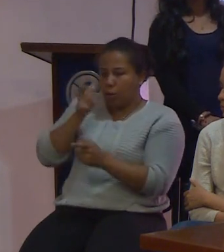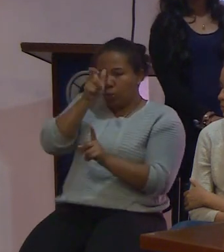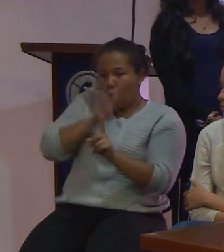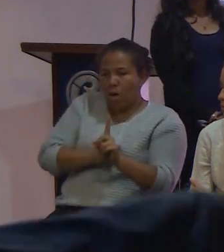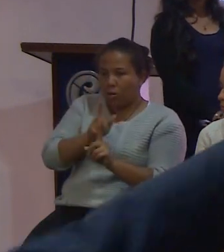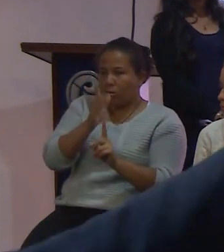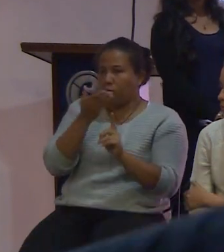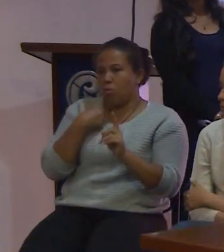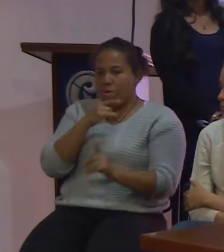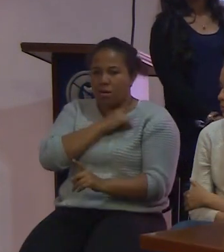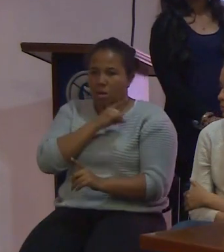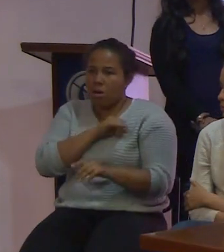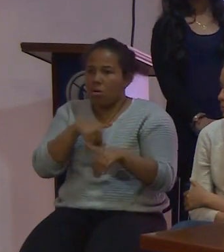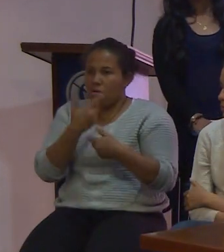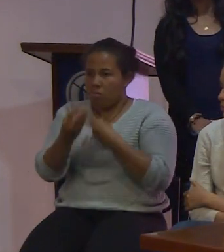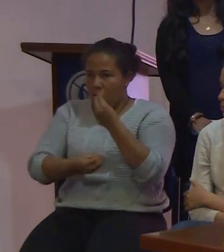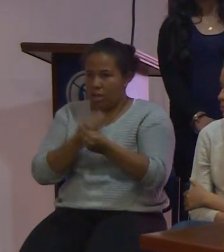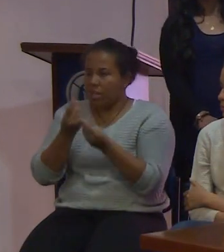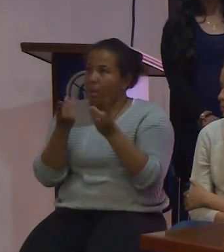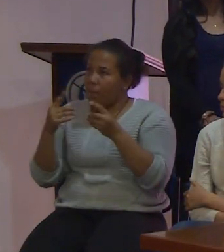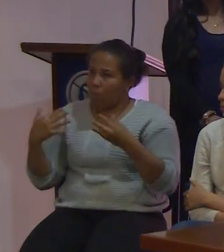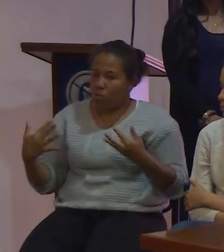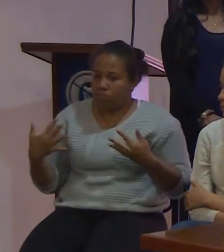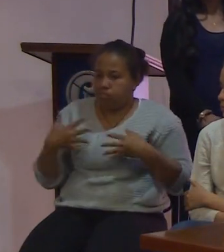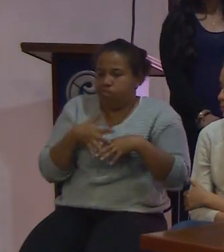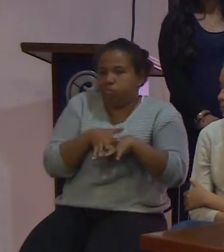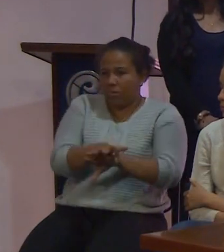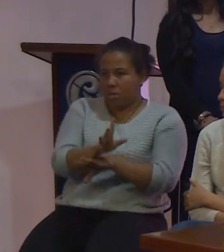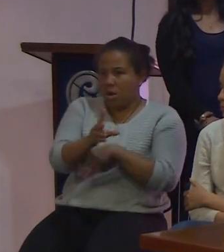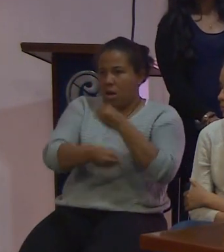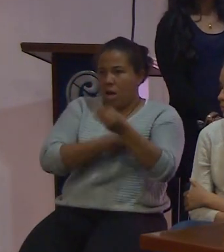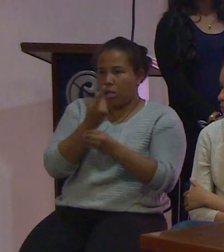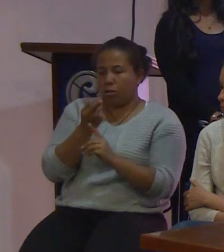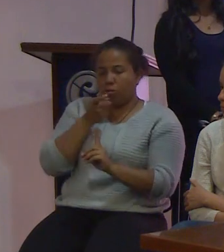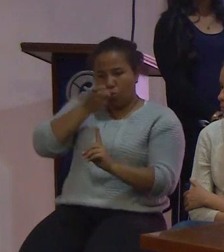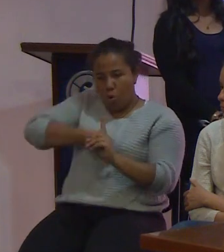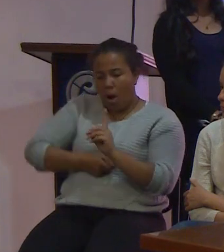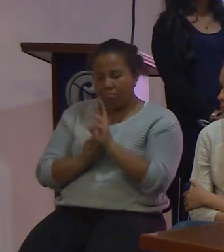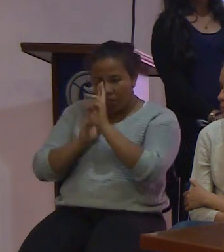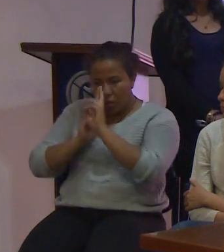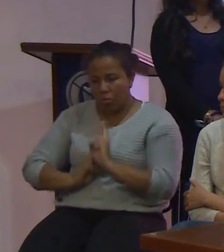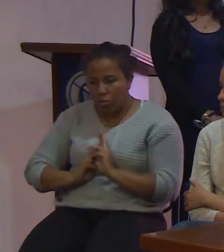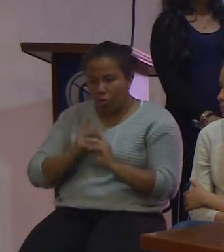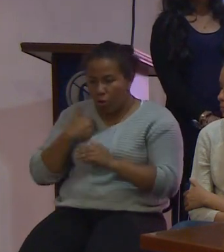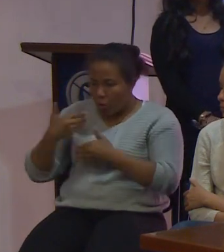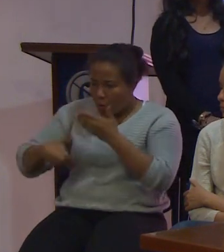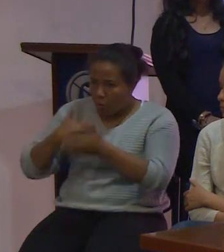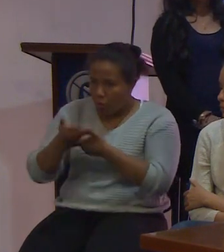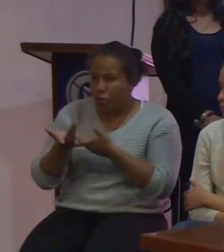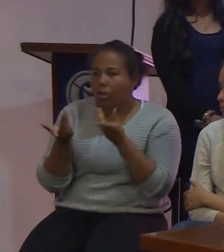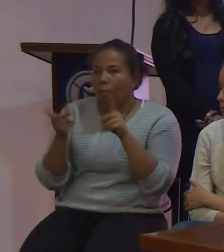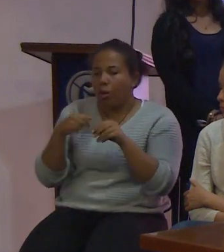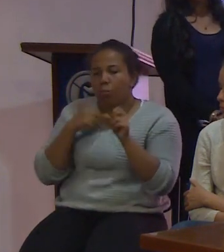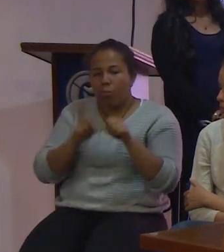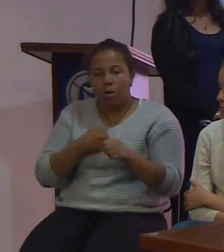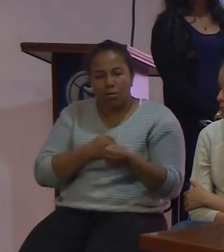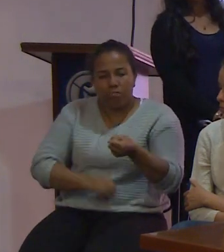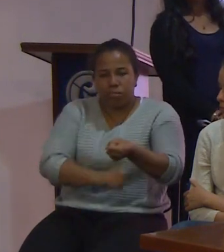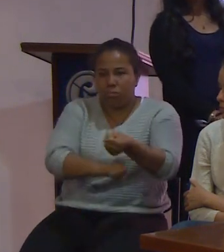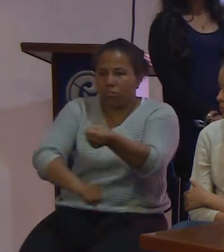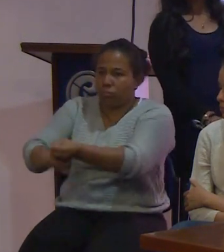también, digamos, de integrar el sujeto mismo, que se reconoce parte de un proceso y que puede aportar, digamos, a otros